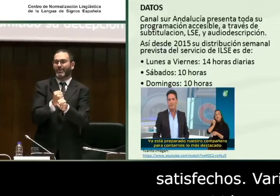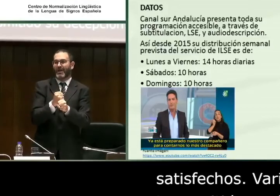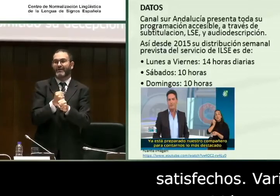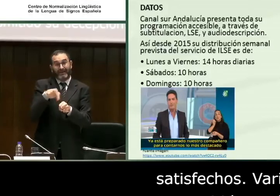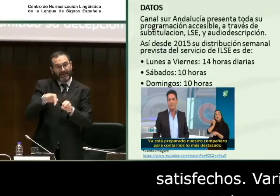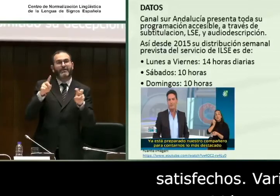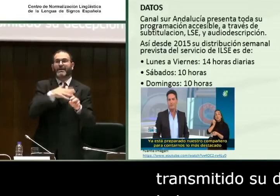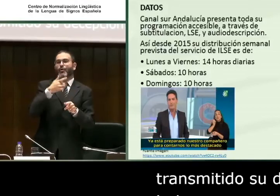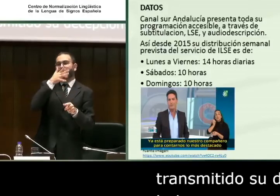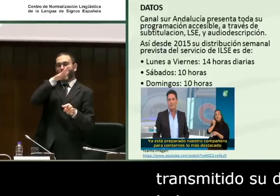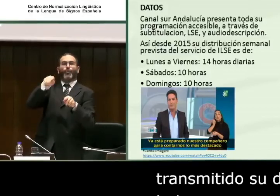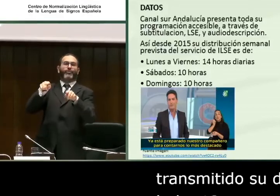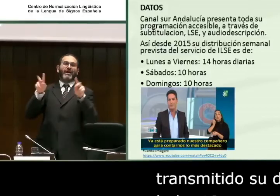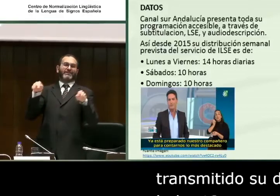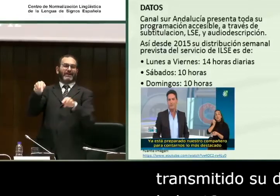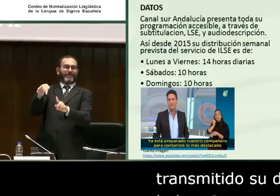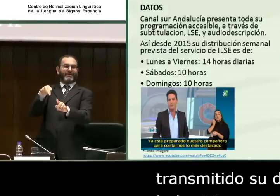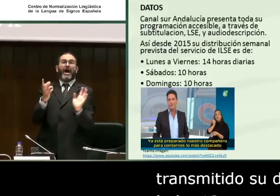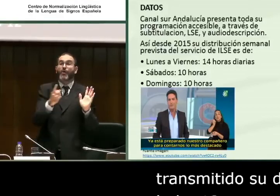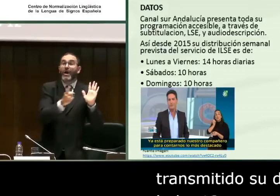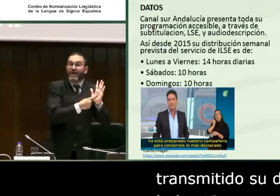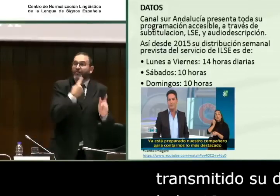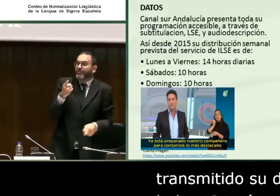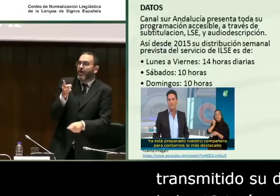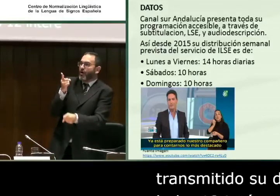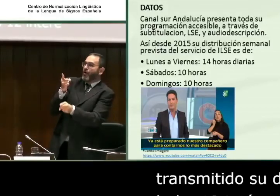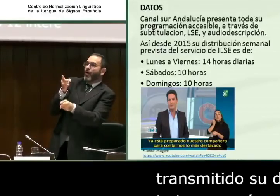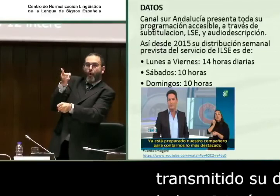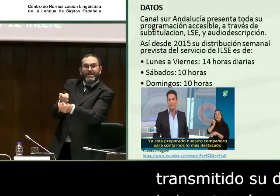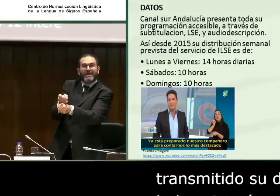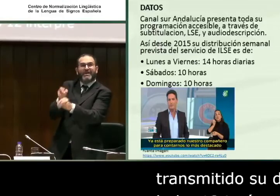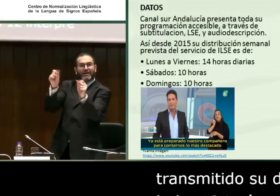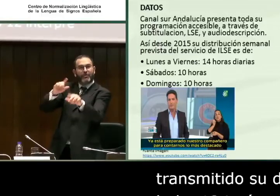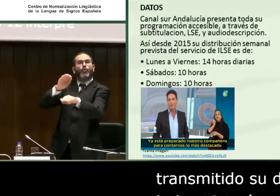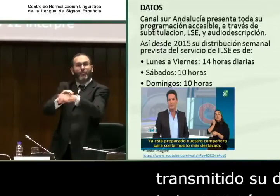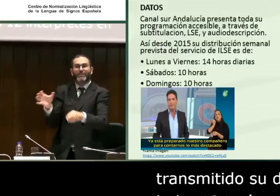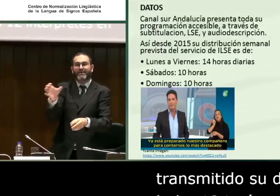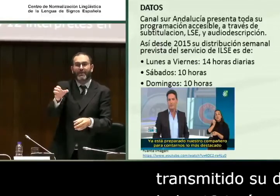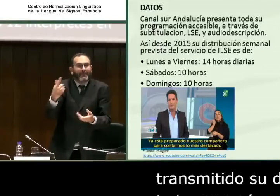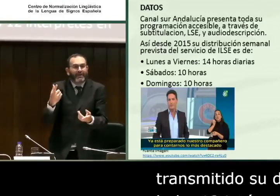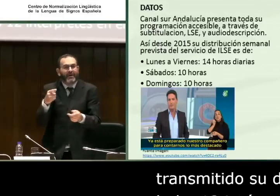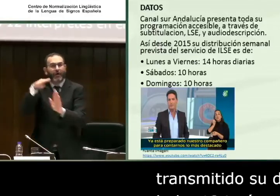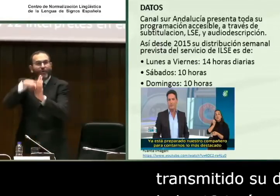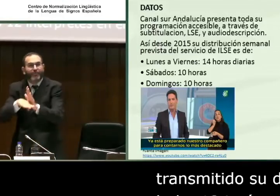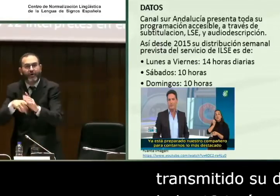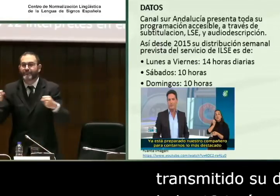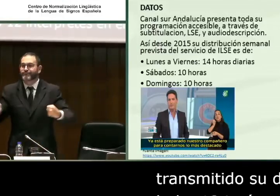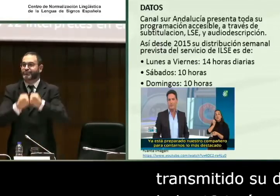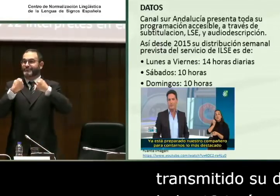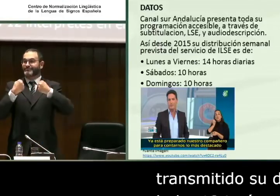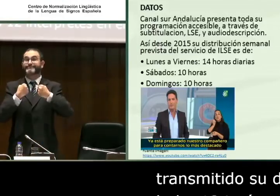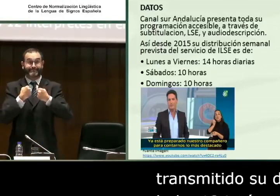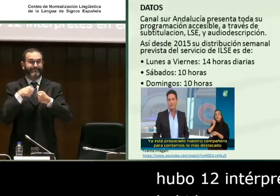estos intérpretes. Ahora mismo hay una precariedad laboral tremenda en el ámbito de la televisión en